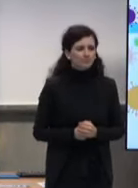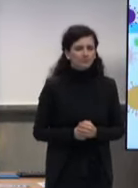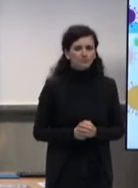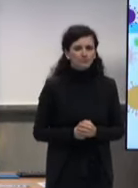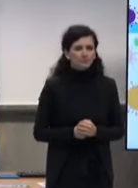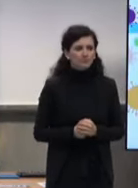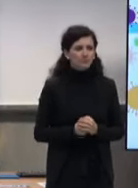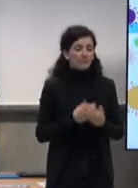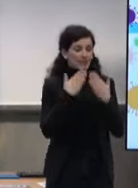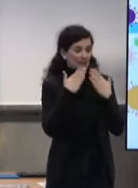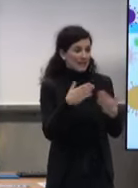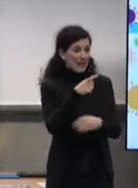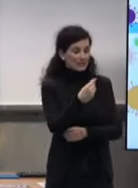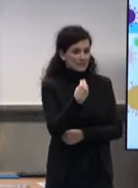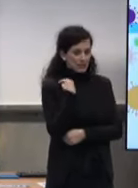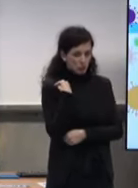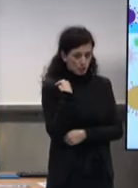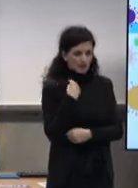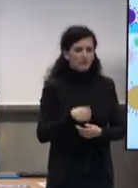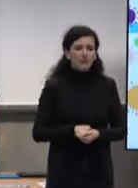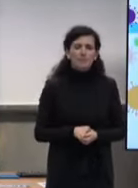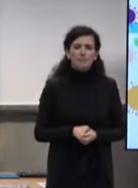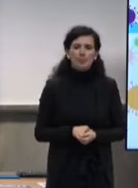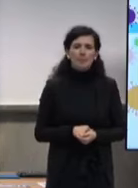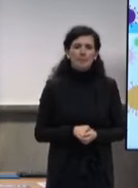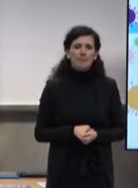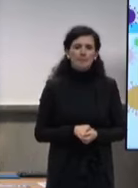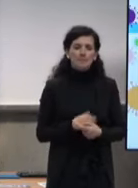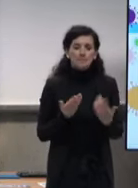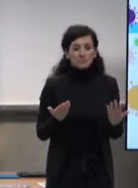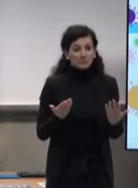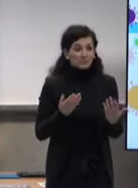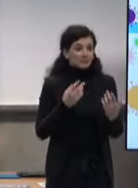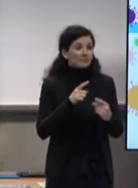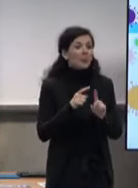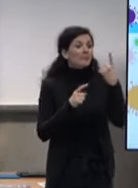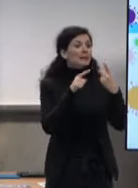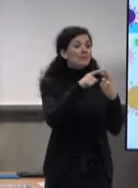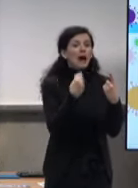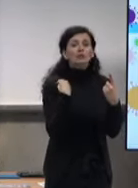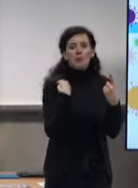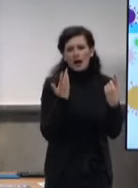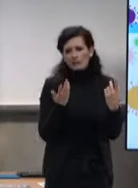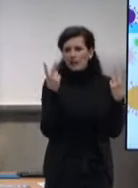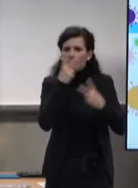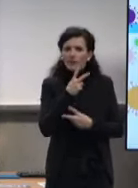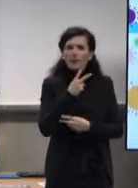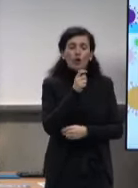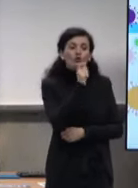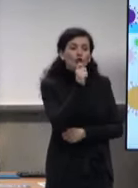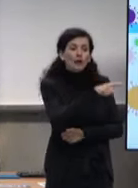sulla prima domanda è ovviamente credo che sia una curiosità di tutti noi oltre che dei